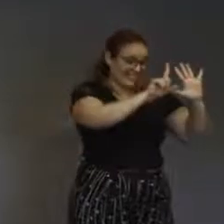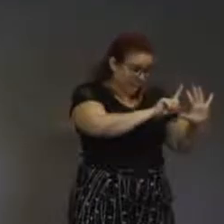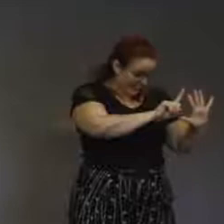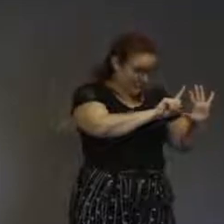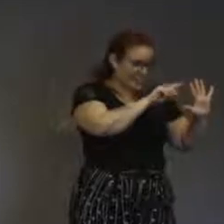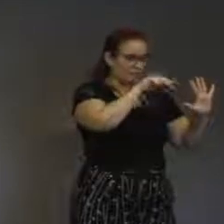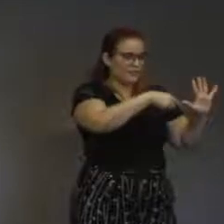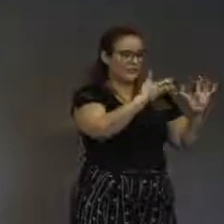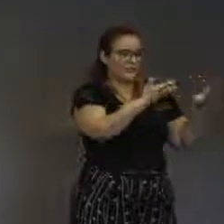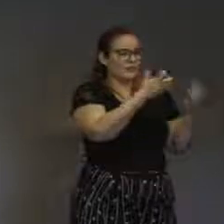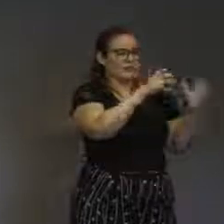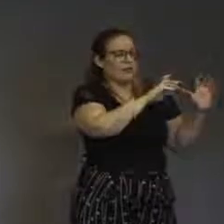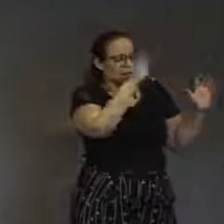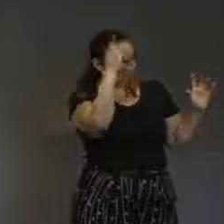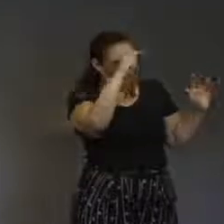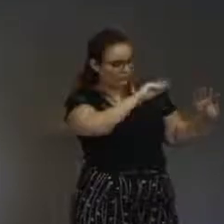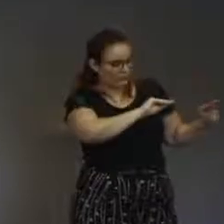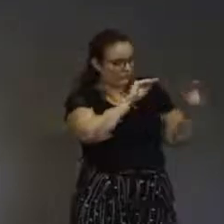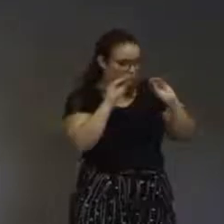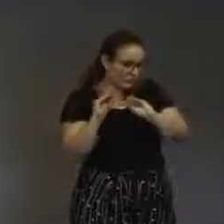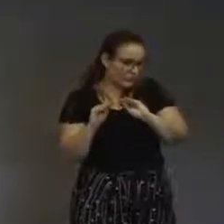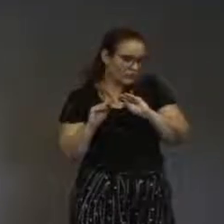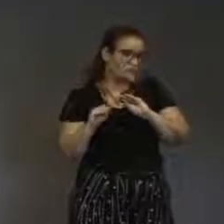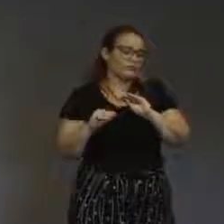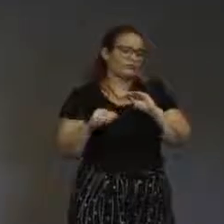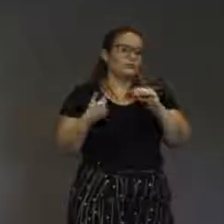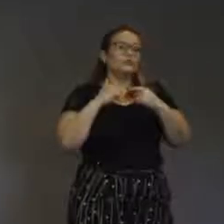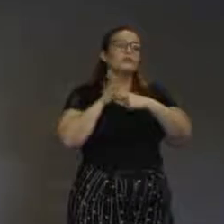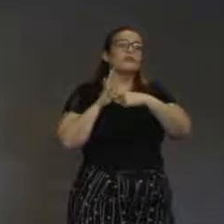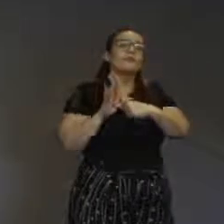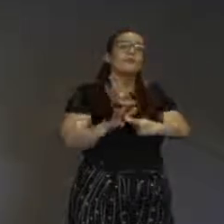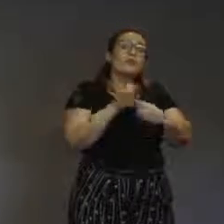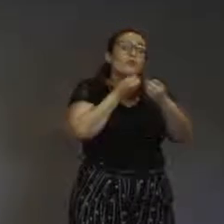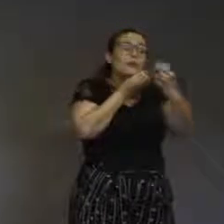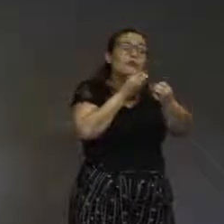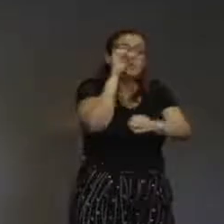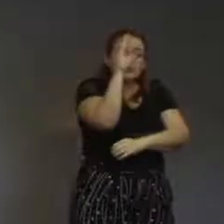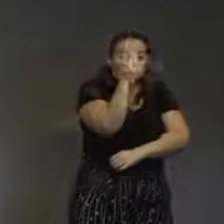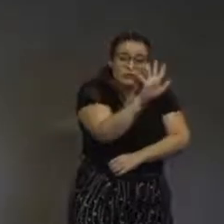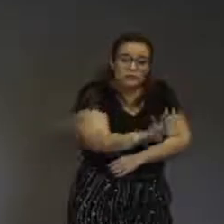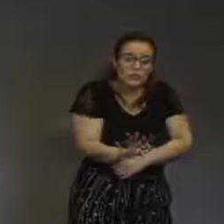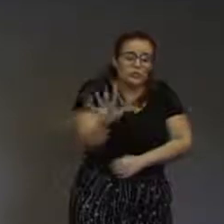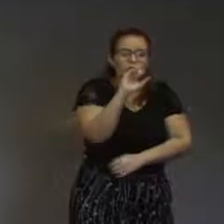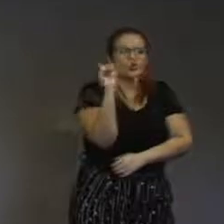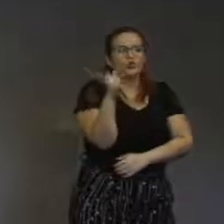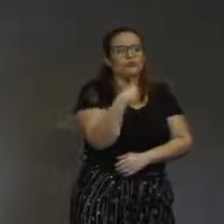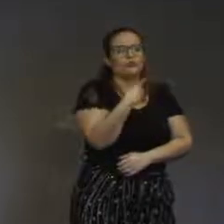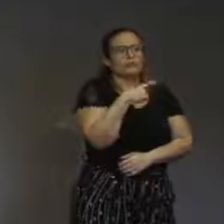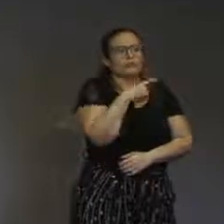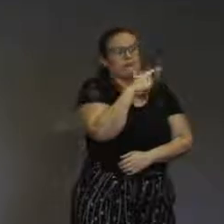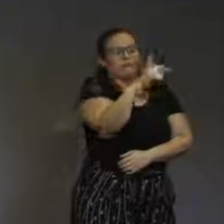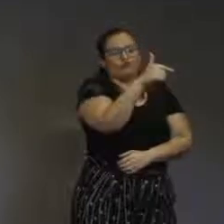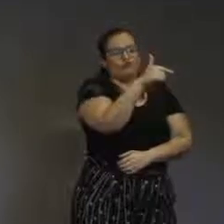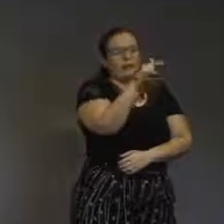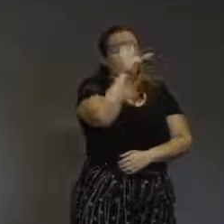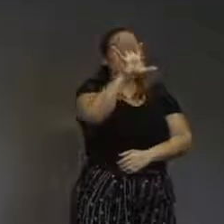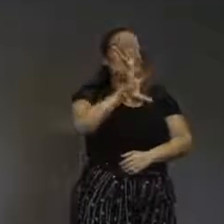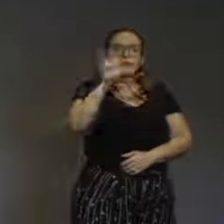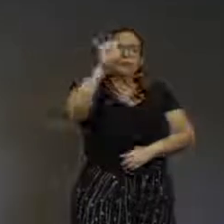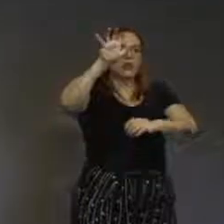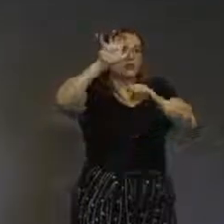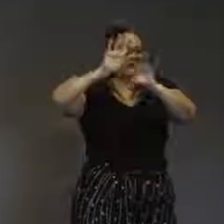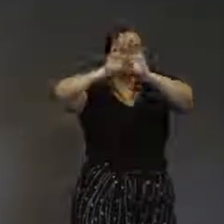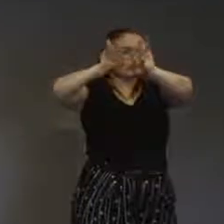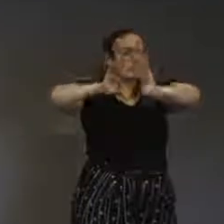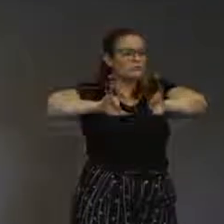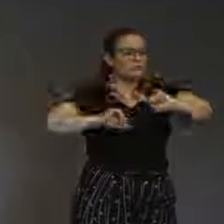gostariam de sair da cidade, eu vou trazer agora um dado nacional, porque a gente não tem a quebra por cidade e nem por estado, mas os dados da